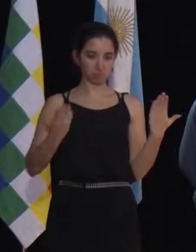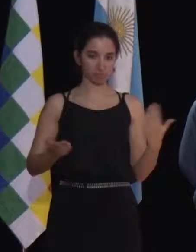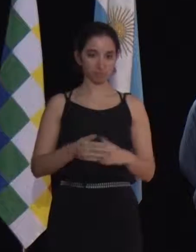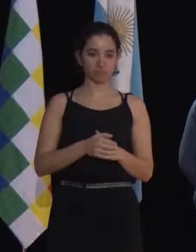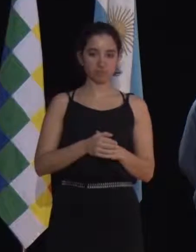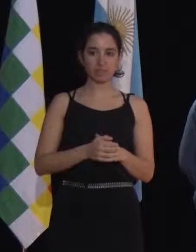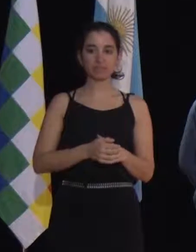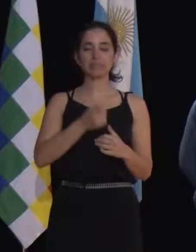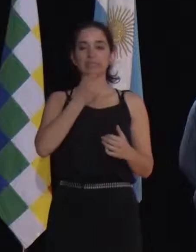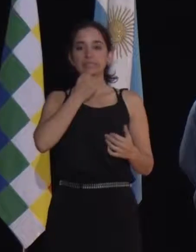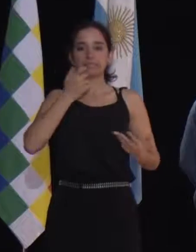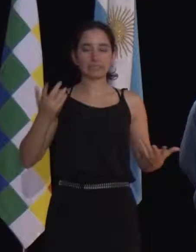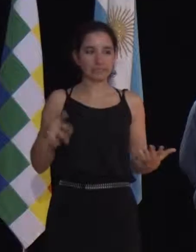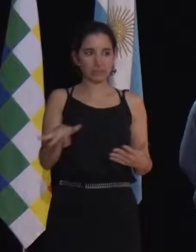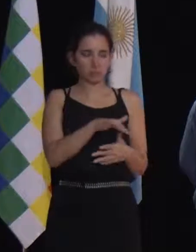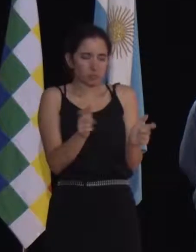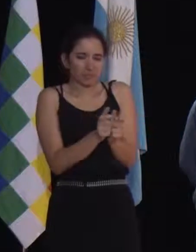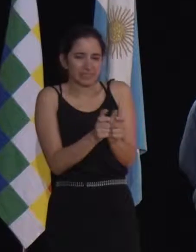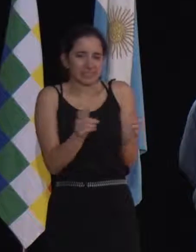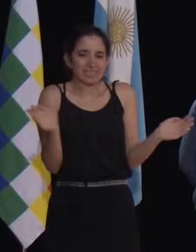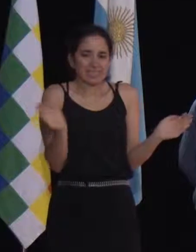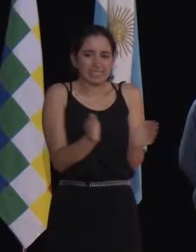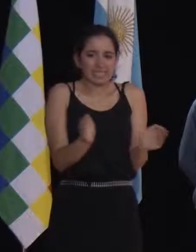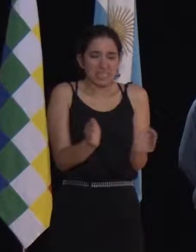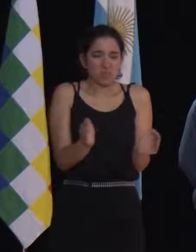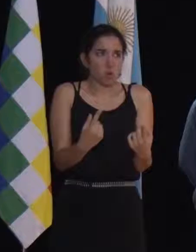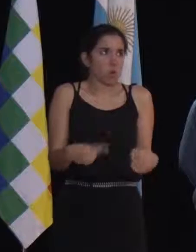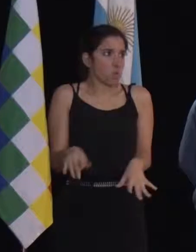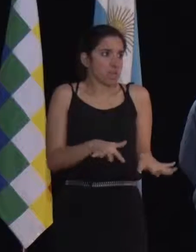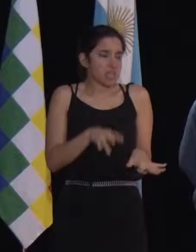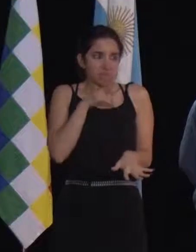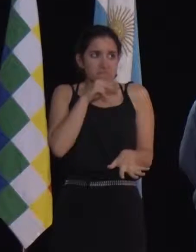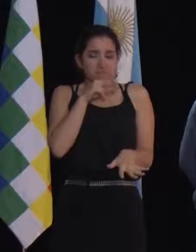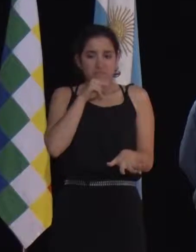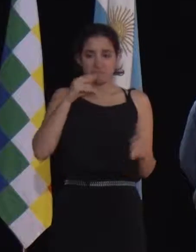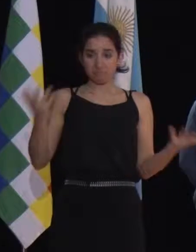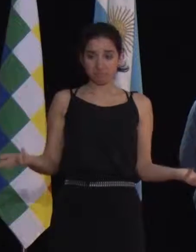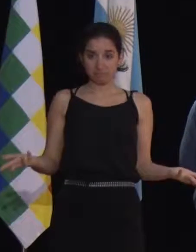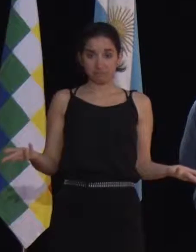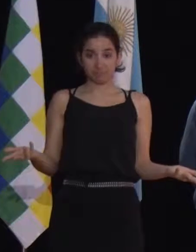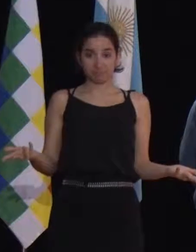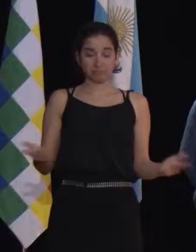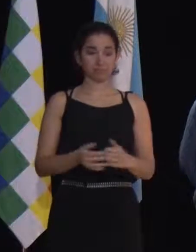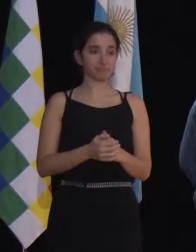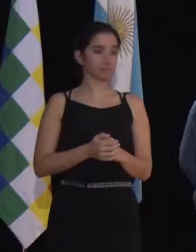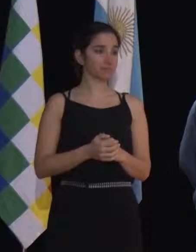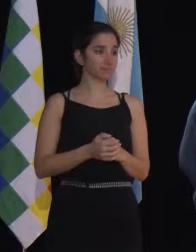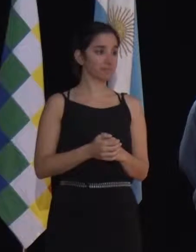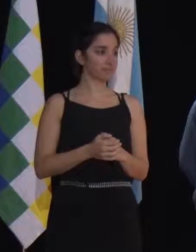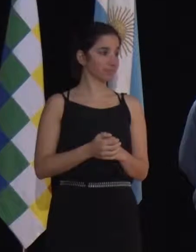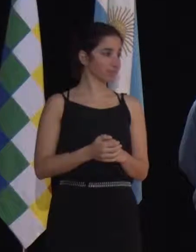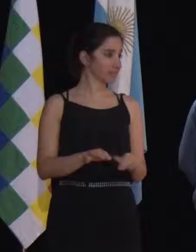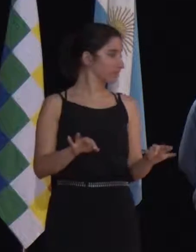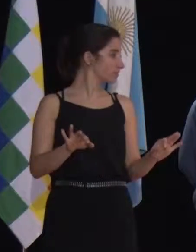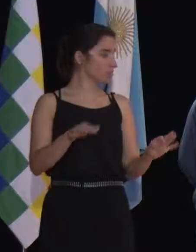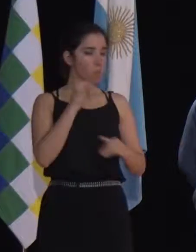al ser una localidad tan chica no hay muchas cosas para hacer bueno no